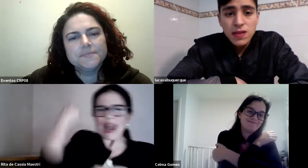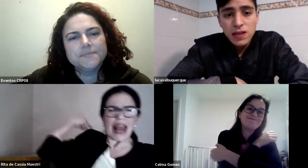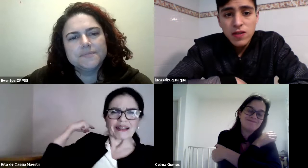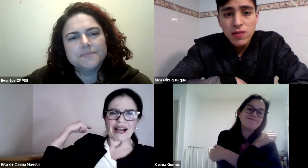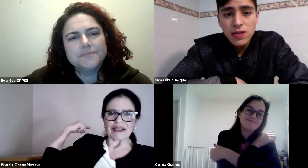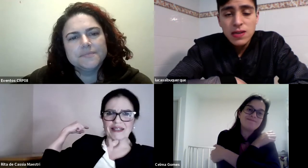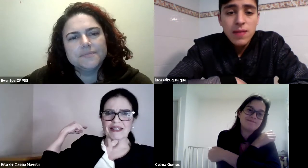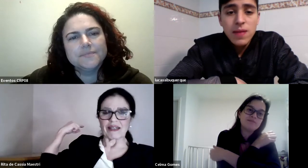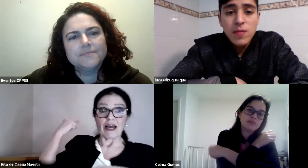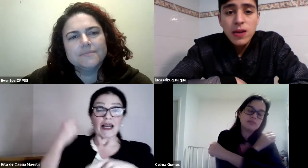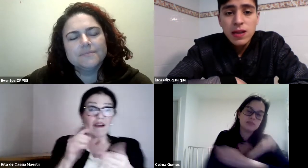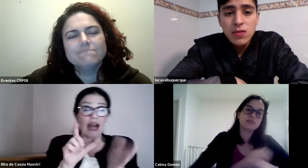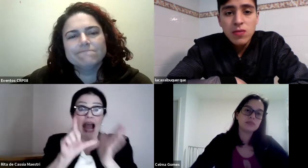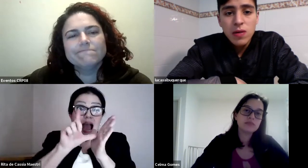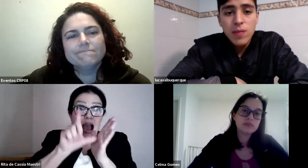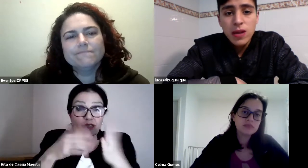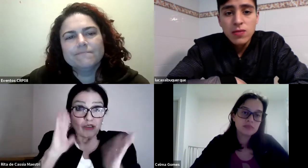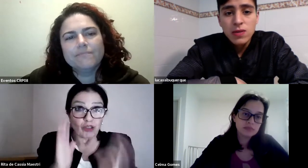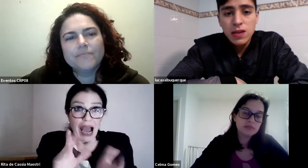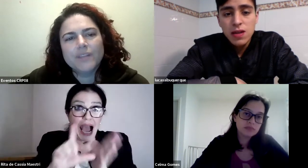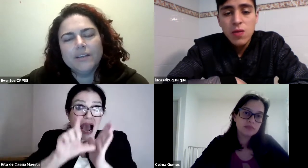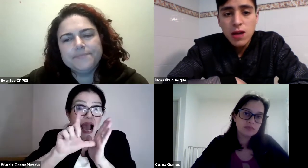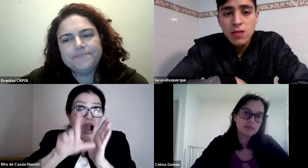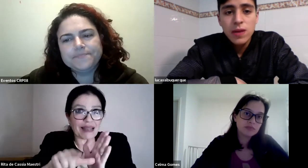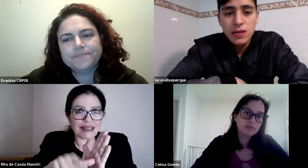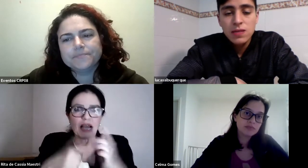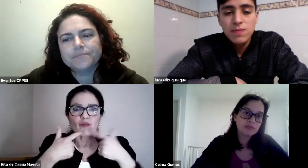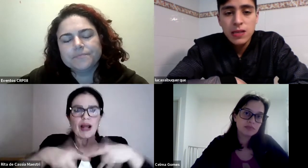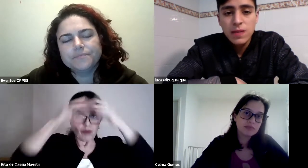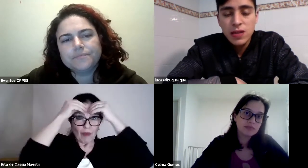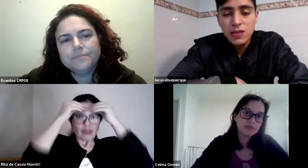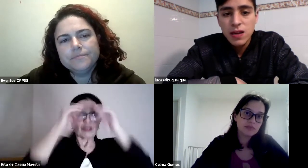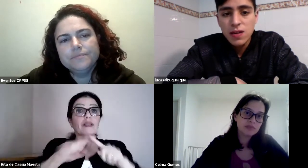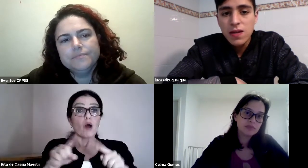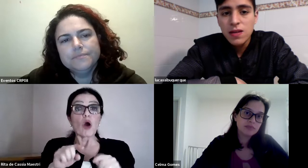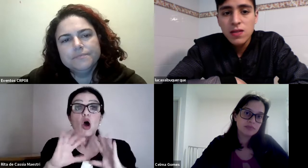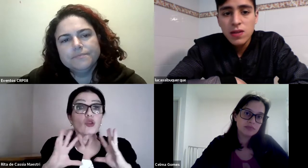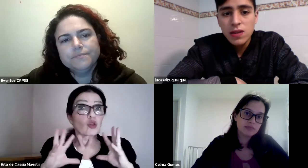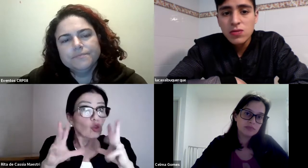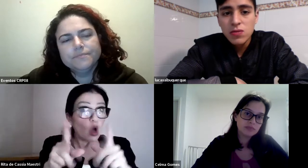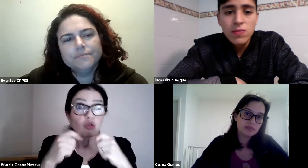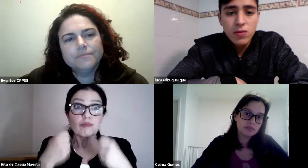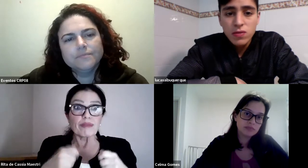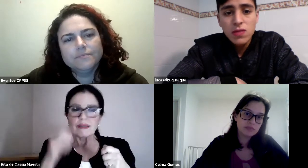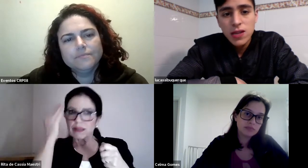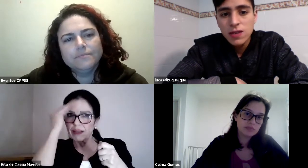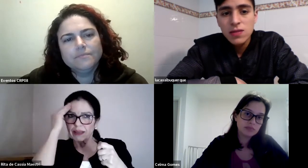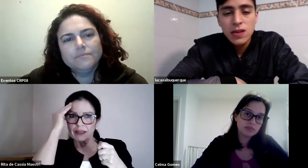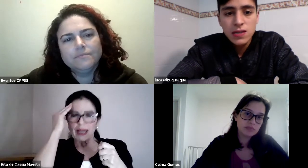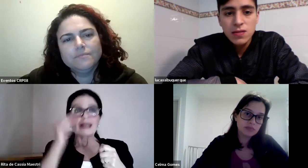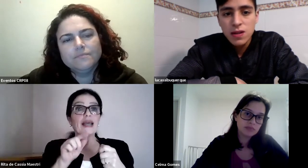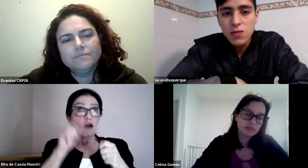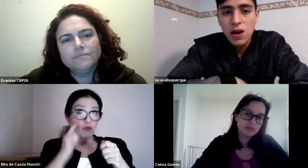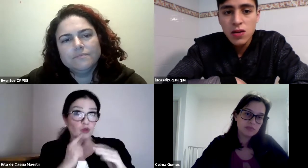porque, de certa forma, eles acabaram perdendo o período que seria adequado para essa aprendizagem. Então, atrasou por conta do atraso